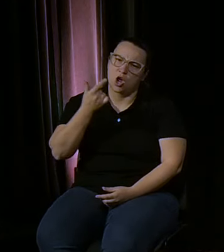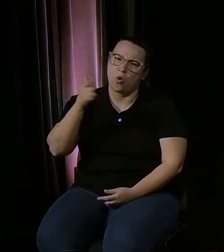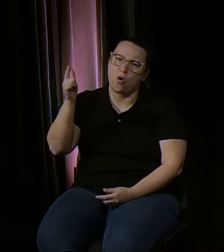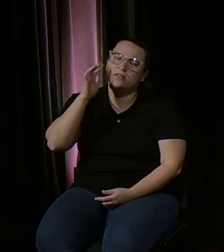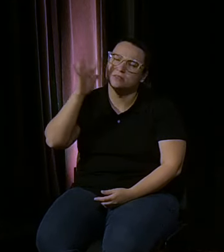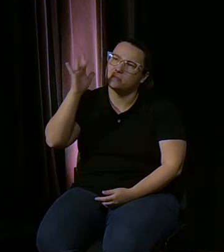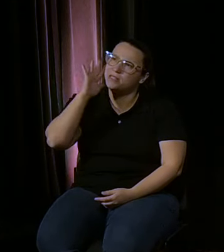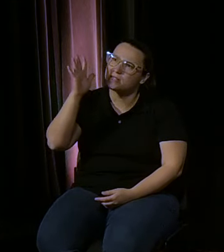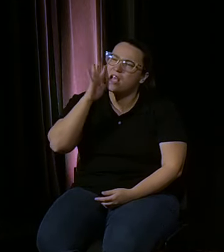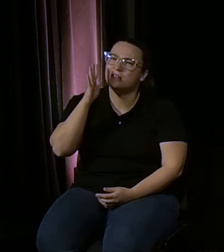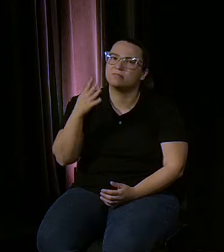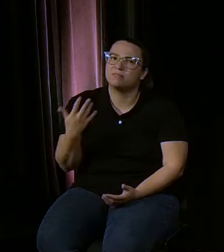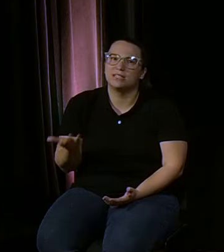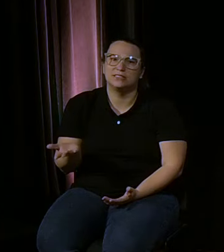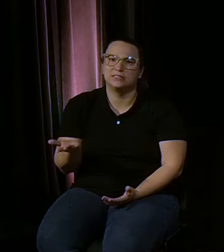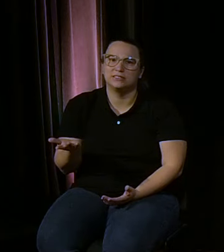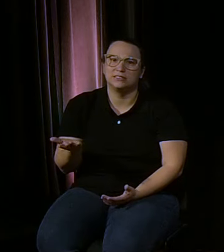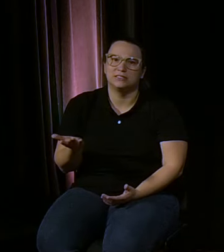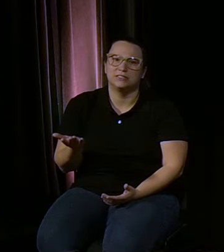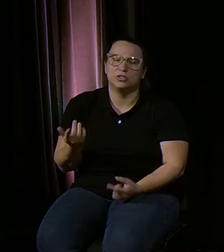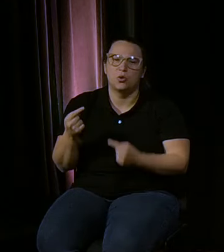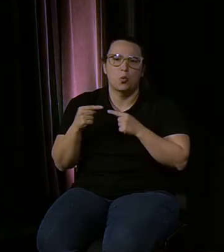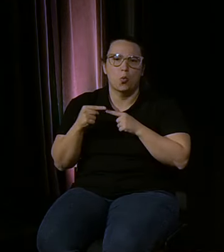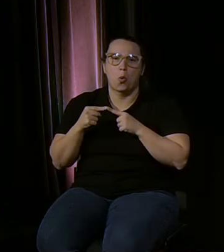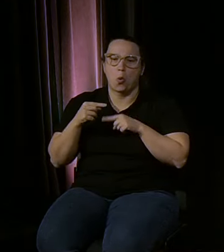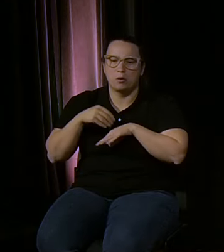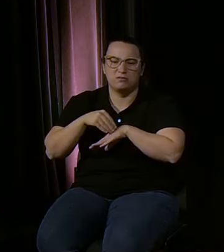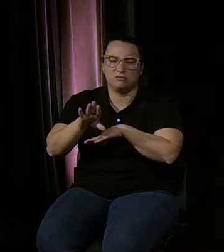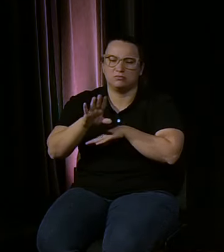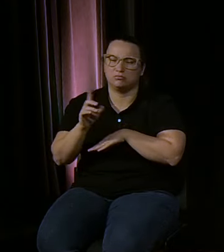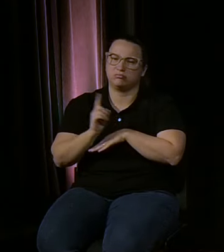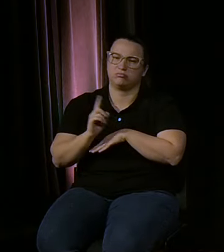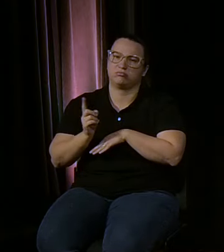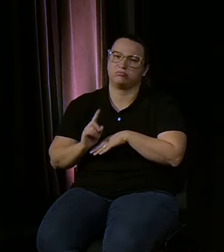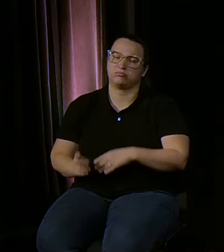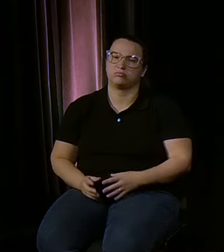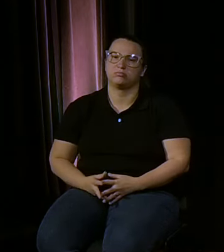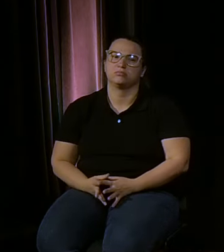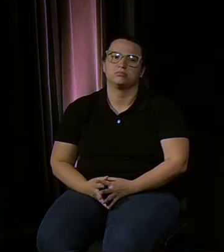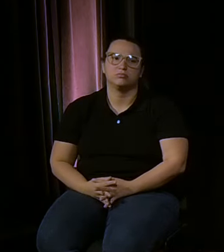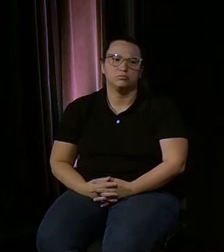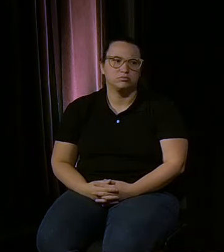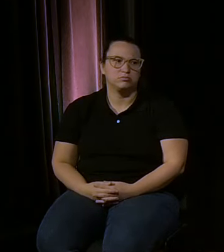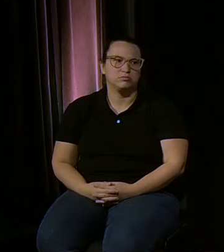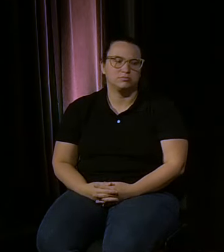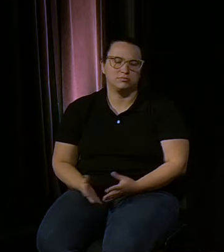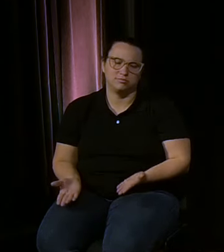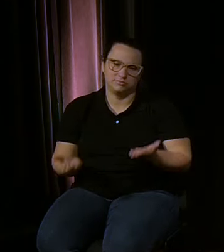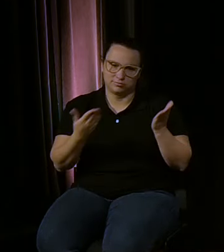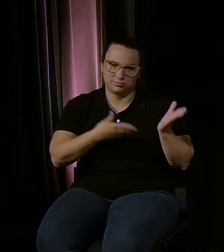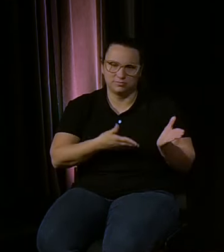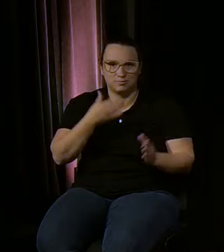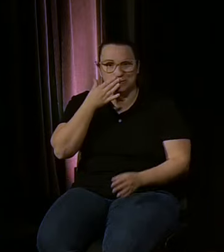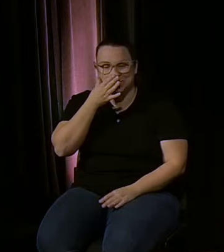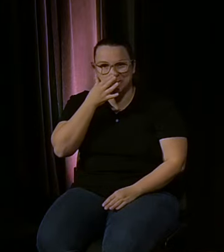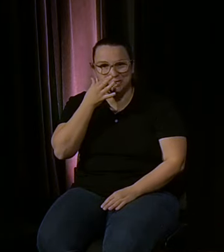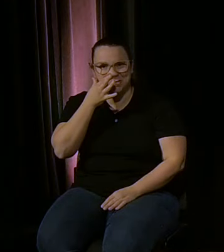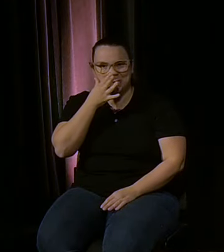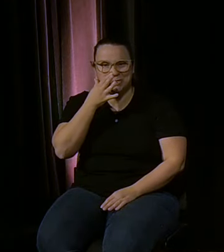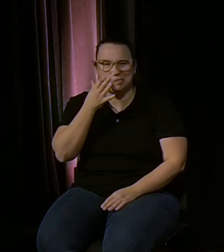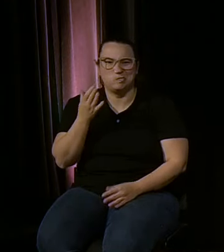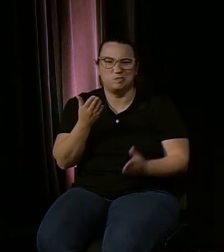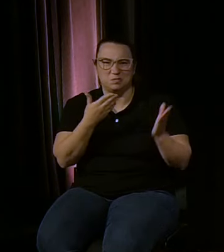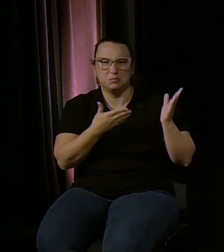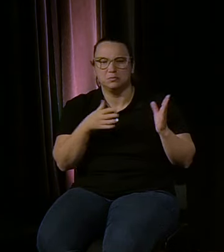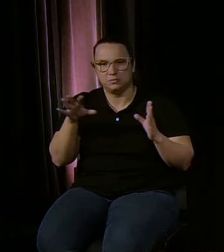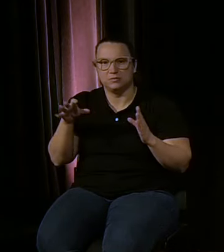fiquei pensando, mas acho que não faz muito sentido trazer agora. Acho que... Quer falar? Eu